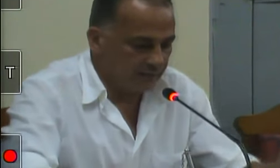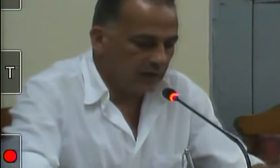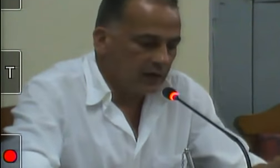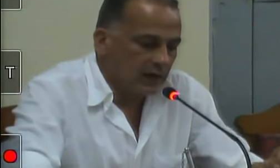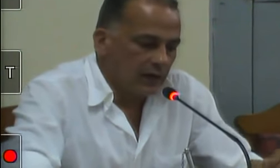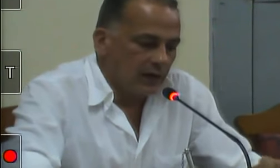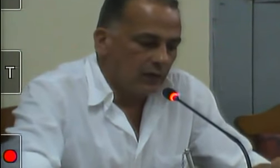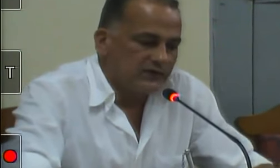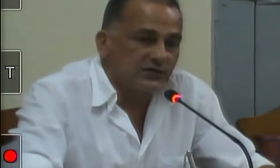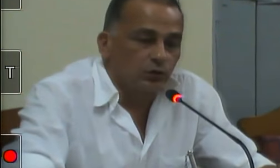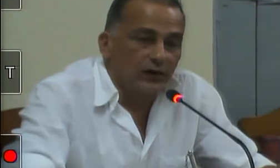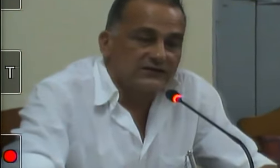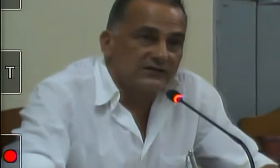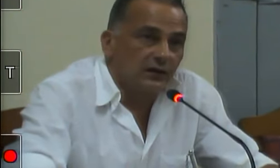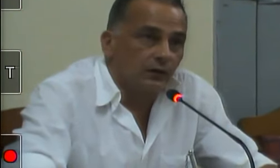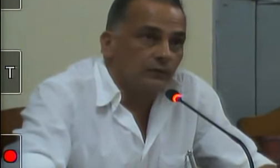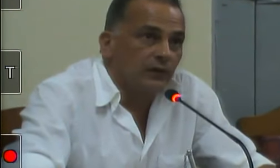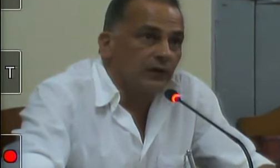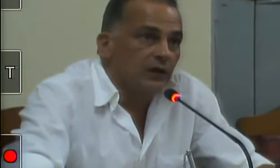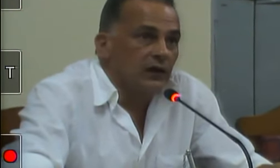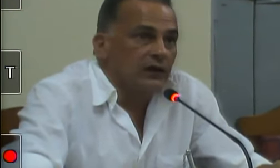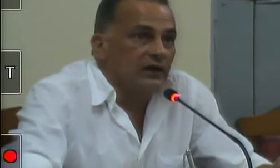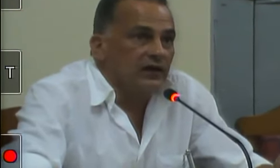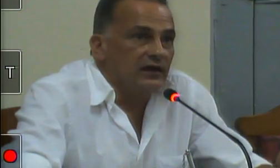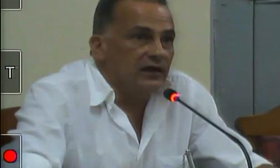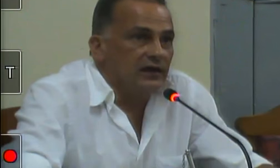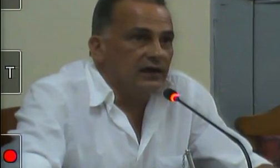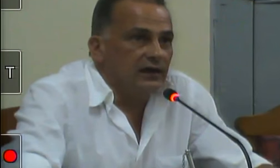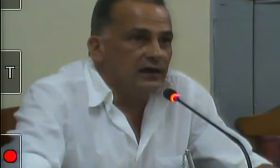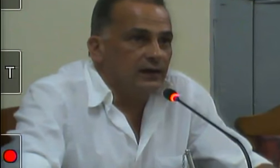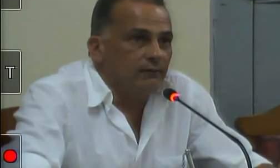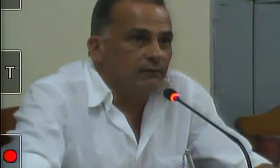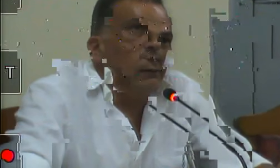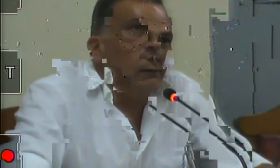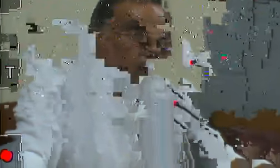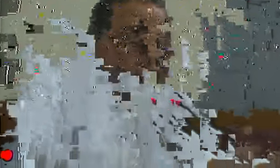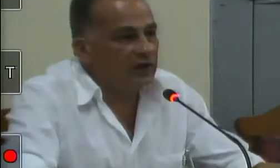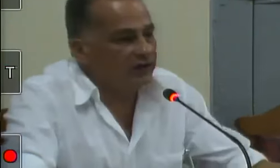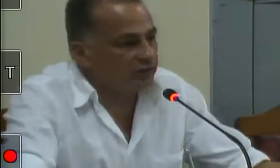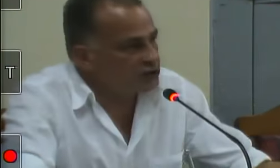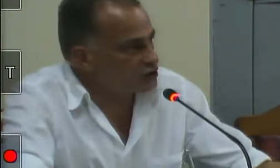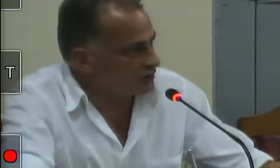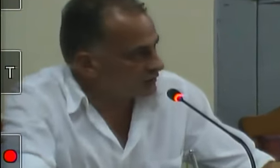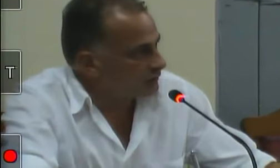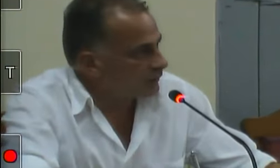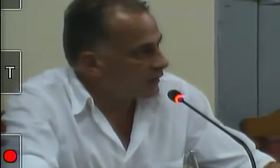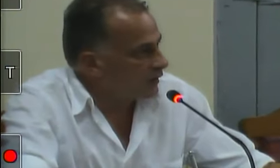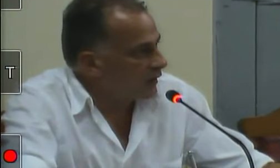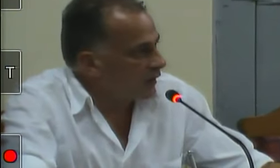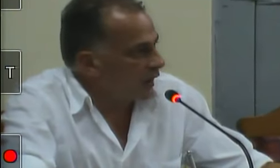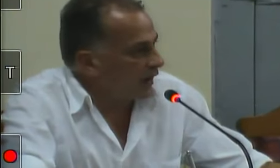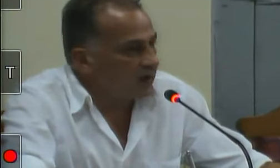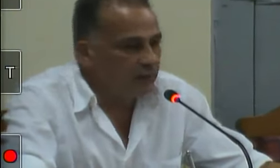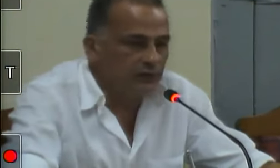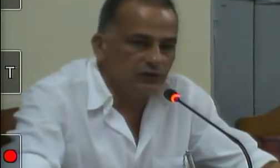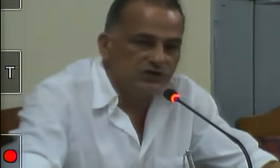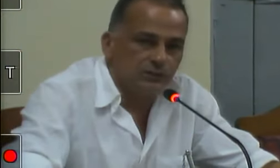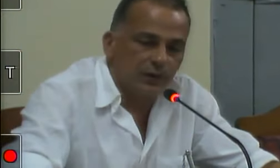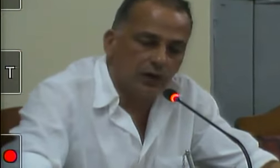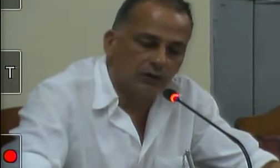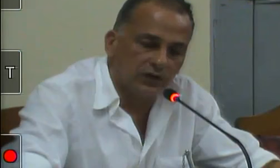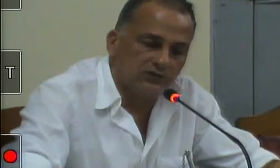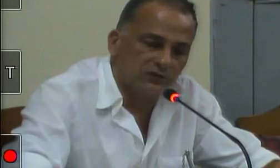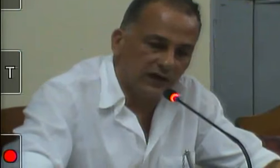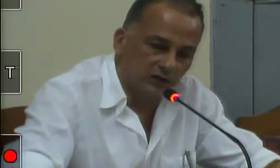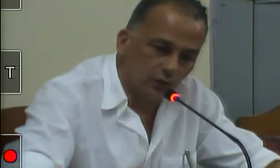secretária, é uma situação que, mais do que afligir a Câmara